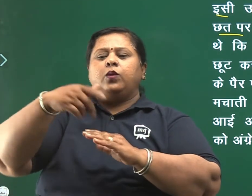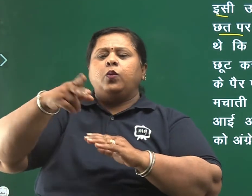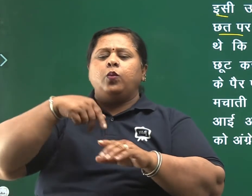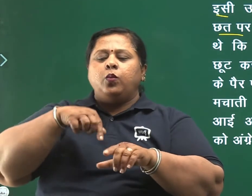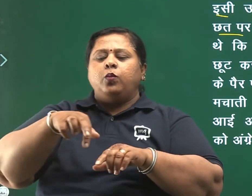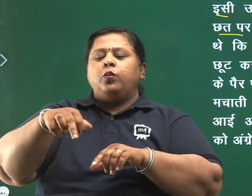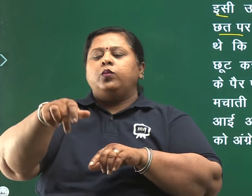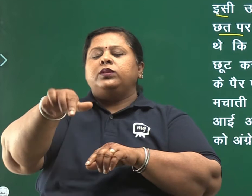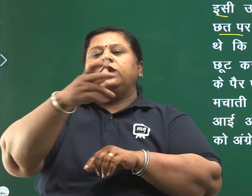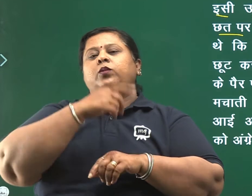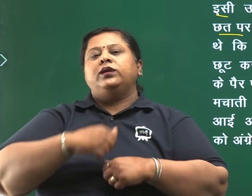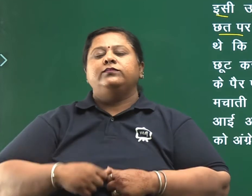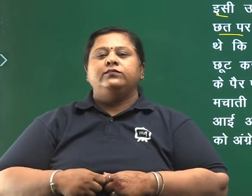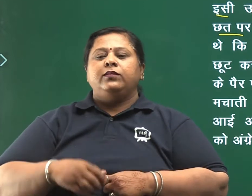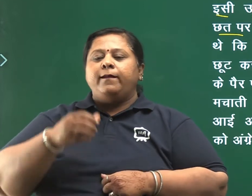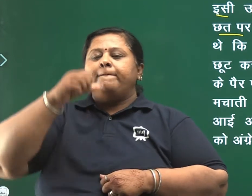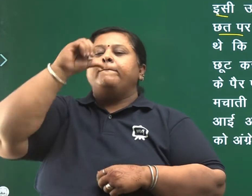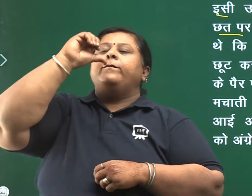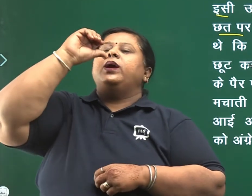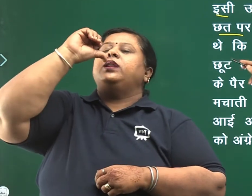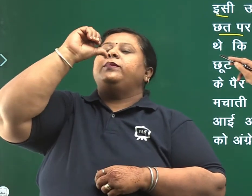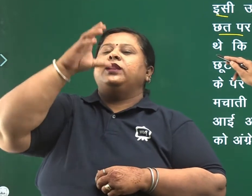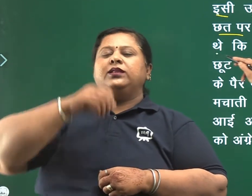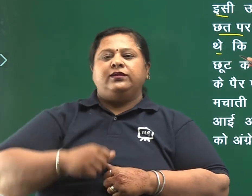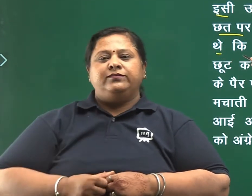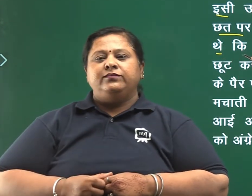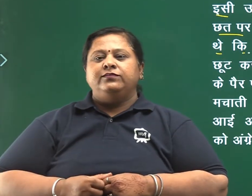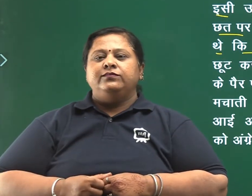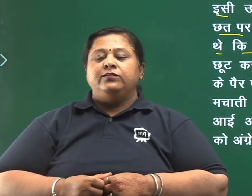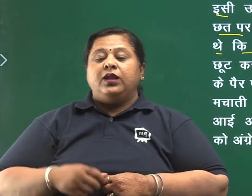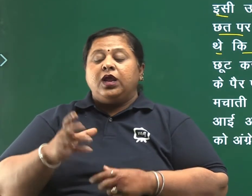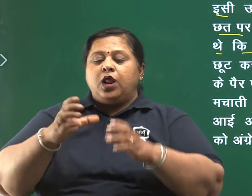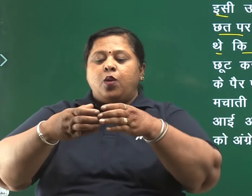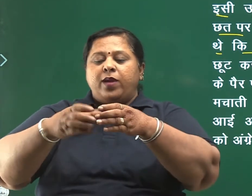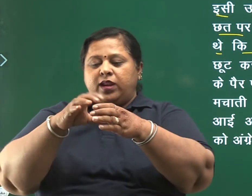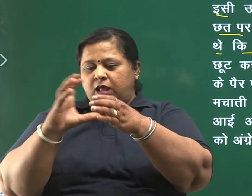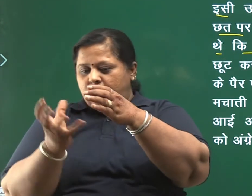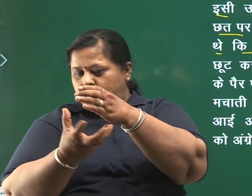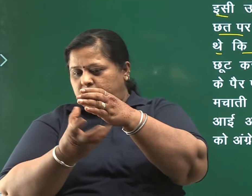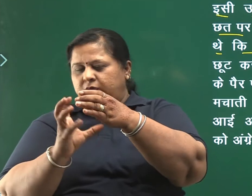घूमते हुए पानी पी रहे थे कि लोटा